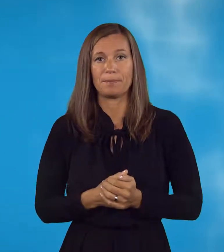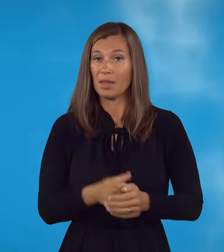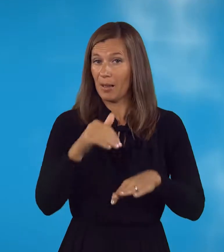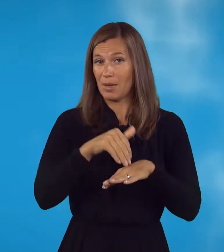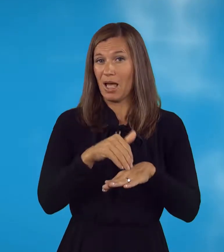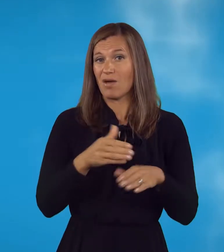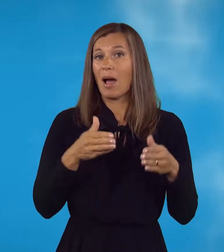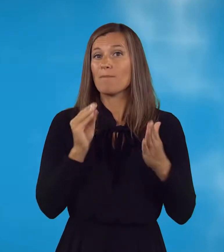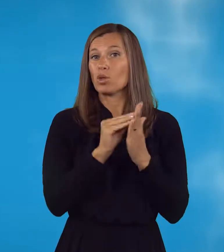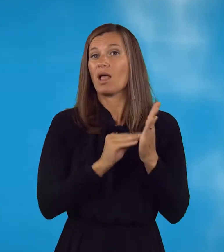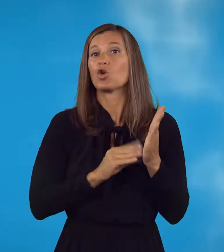Prijava podatkov o plovilu.